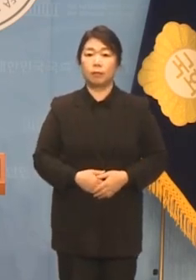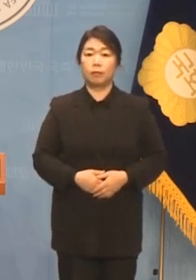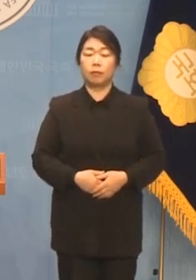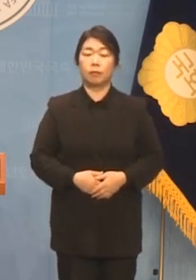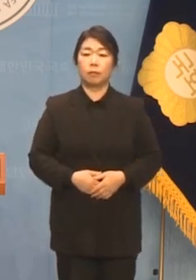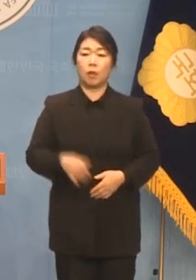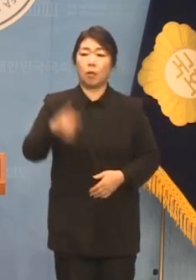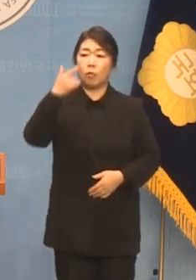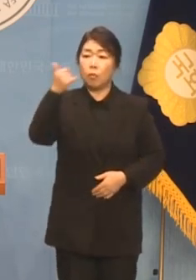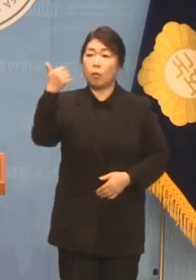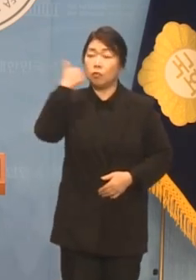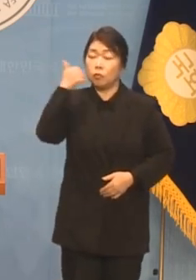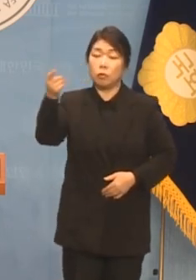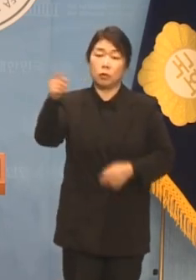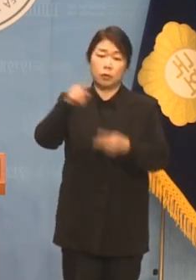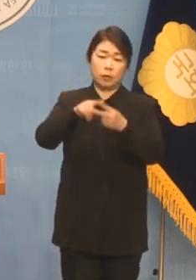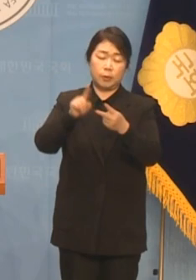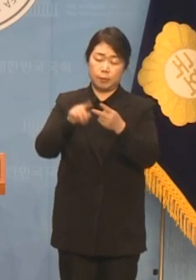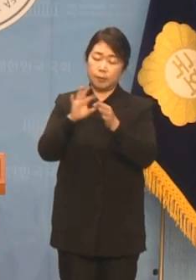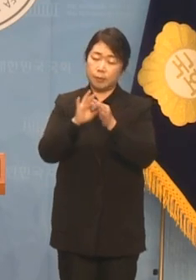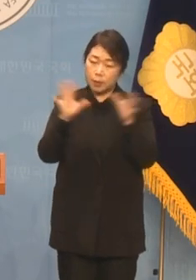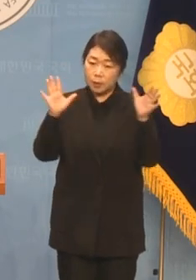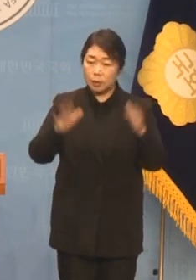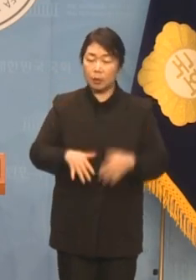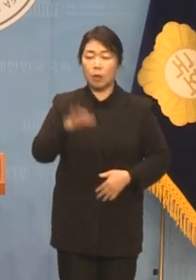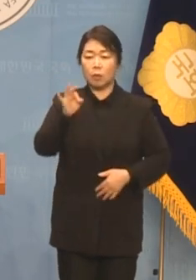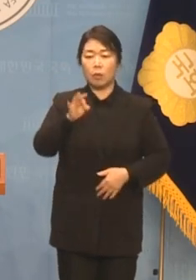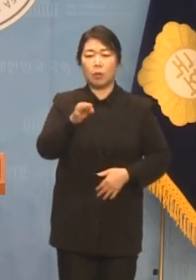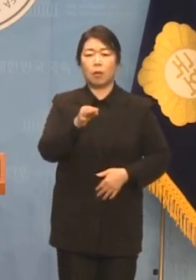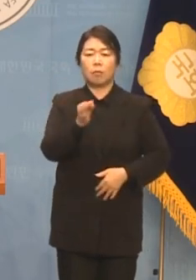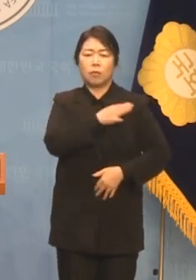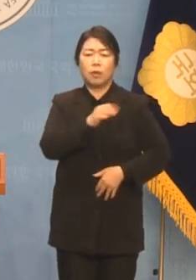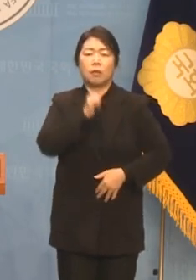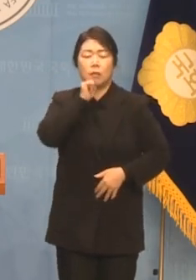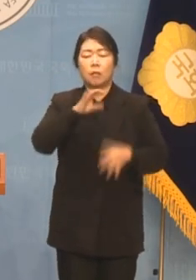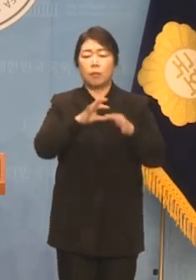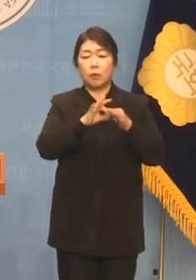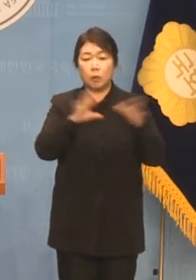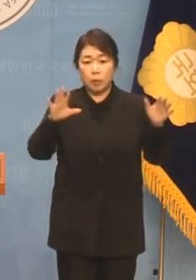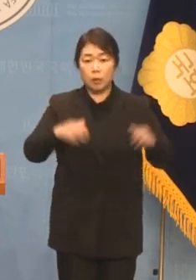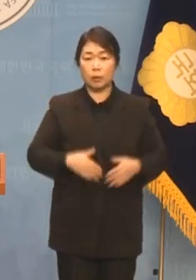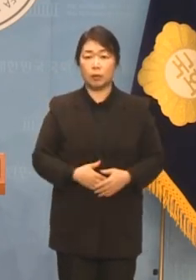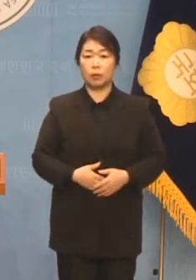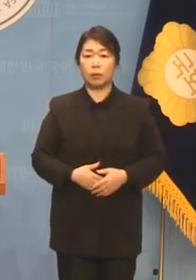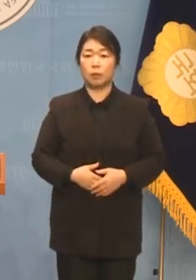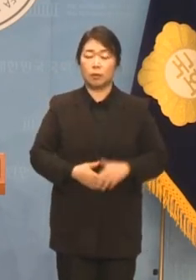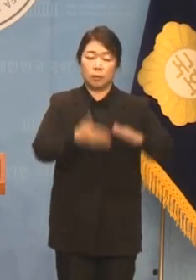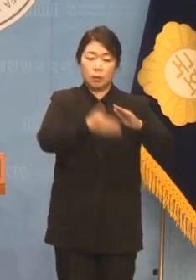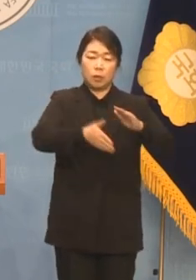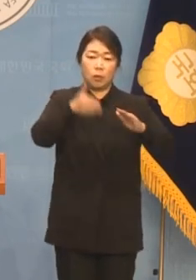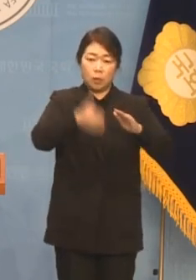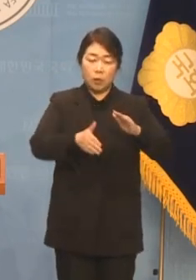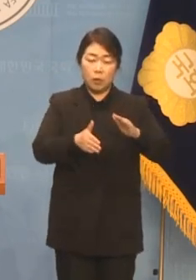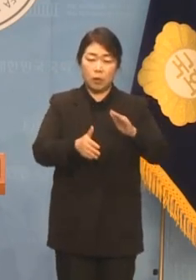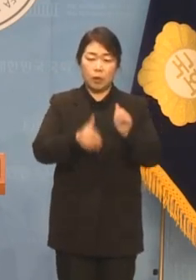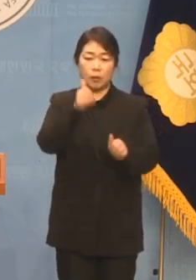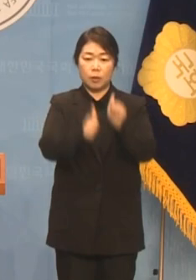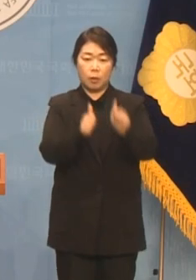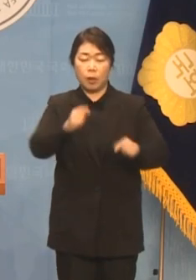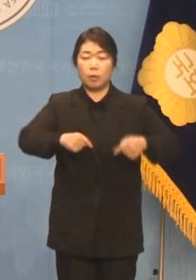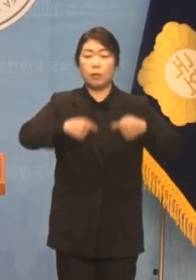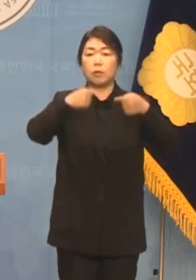부모가 누구든 돈이 많든 적든 관계 없이 공정한 시합에 참여할 수